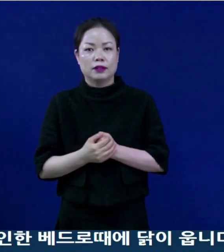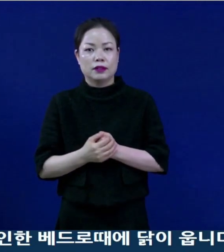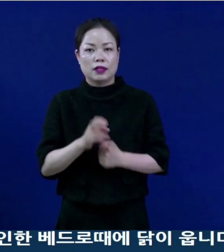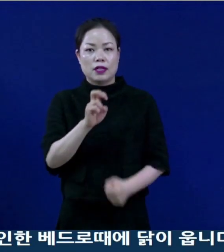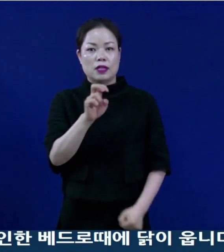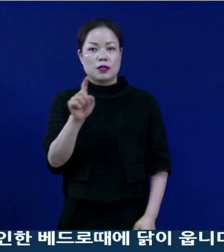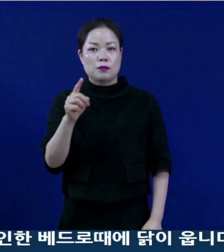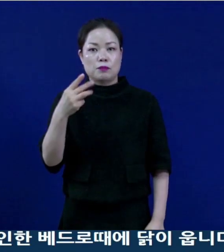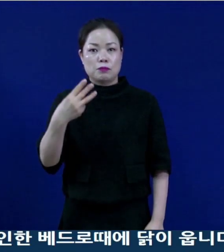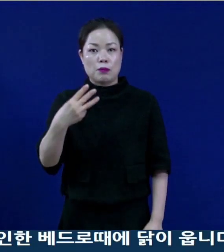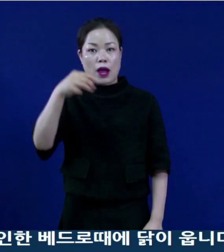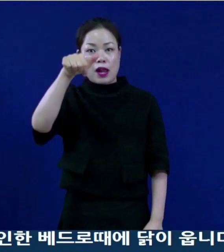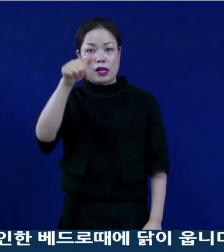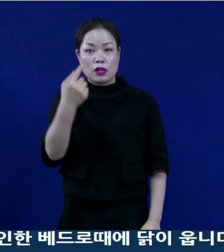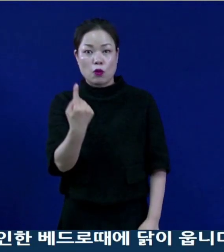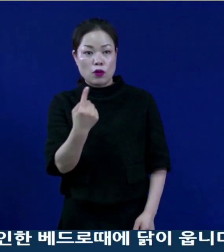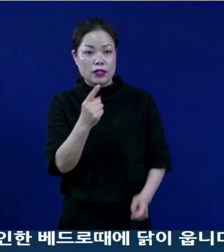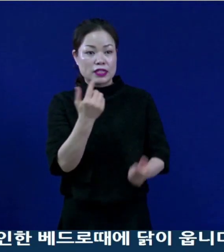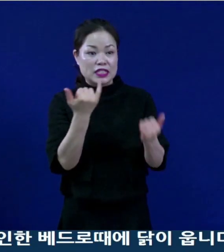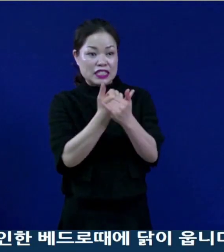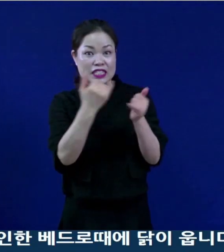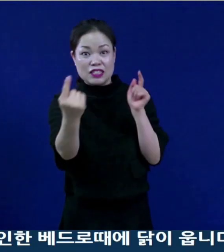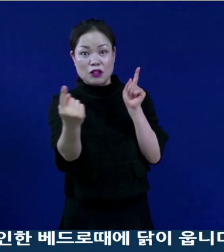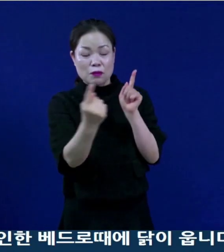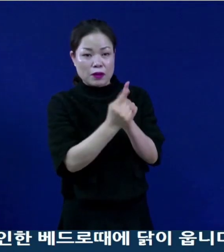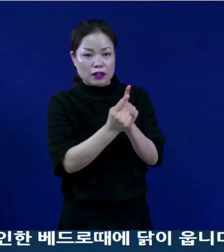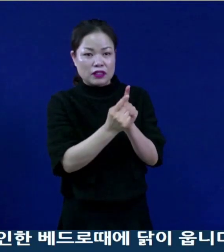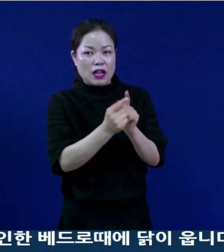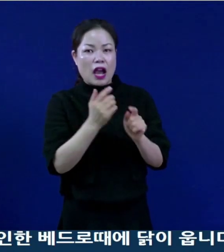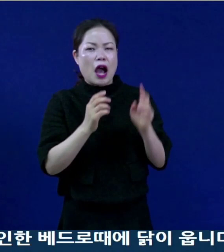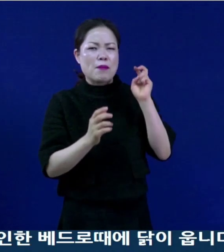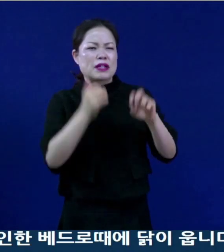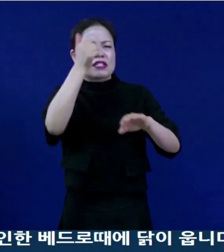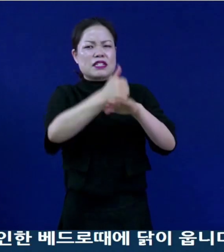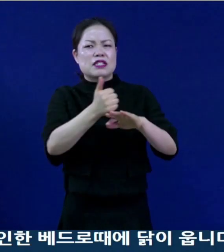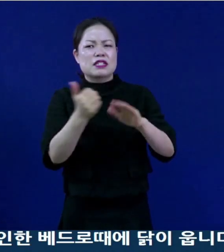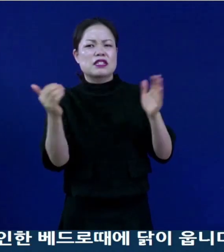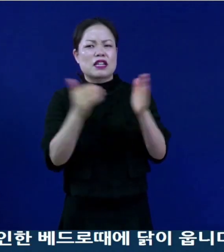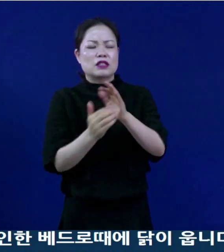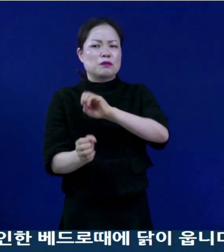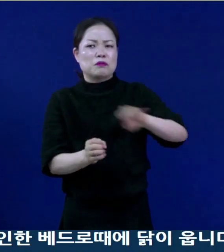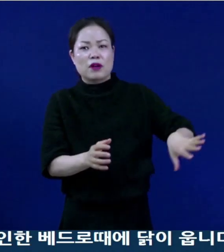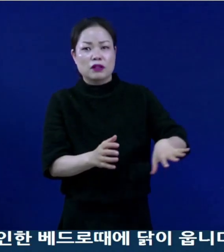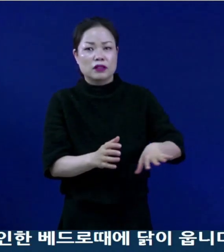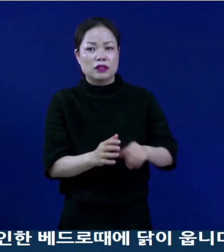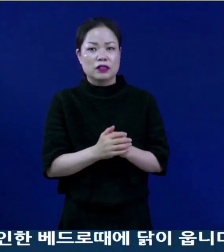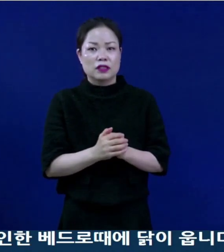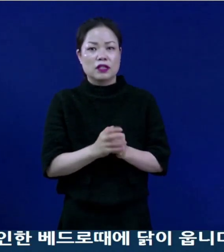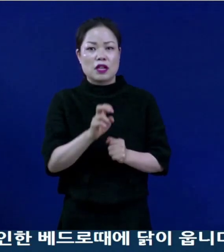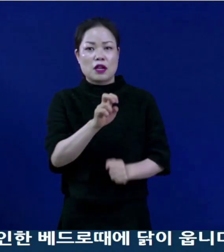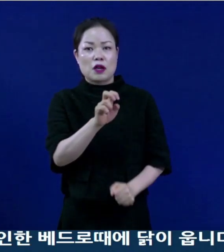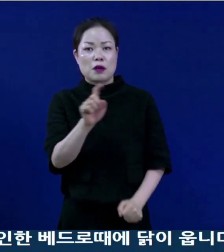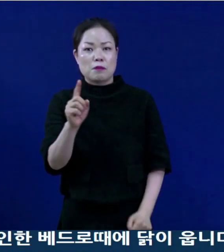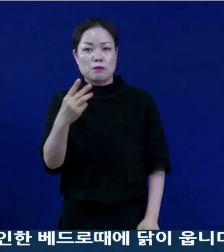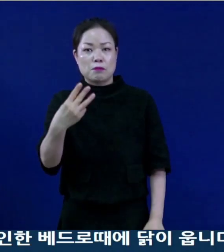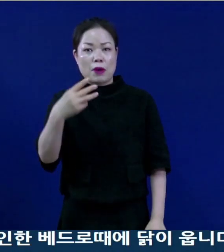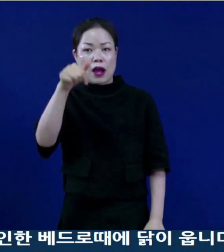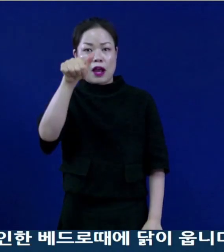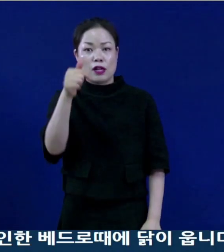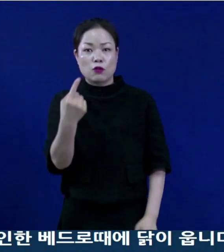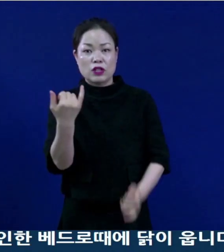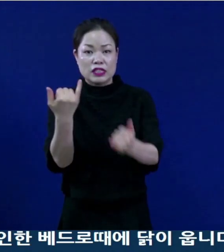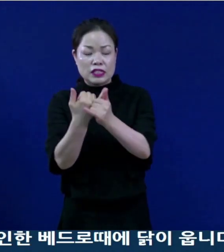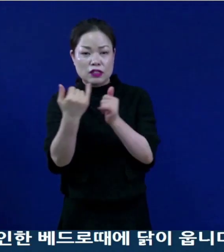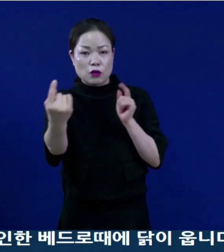말고의 친척이랑 마주쳐야 돼요. 안 그러면 끝까지 부인했을 거예요. 그런데 말고의 친척이 딱 눈앞에 있으니까